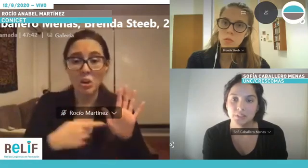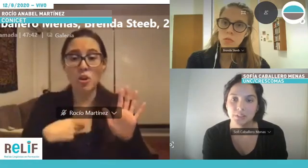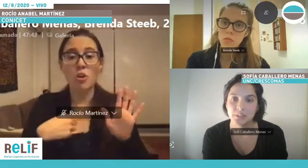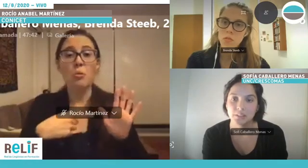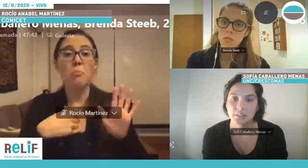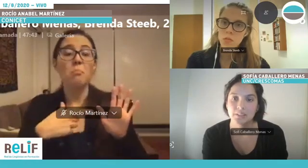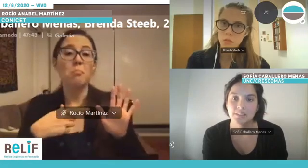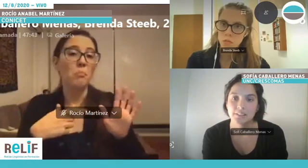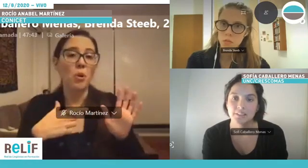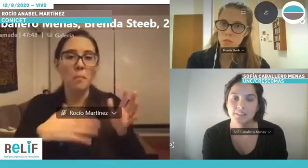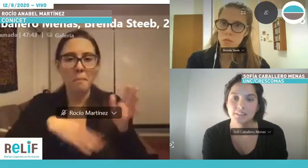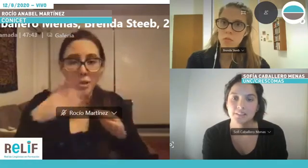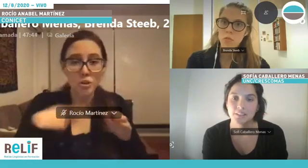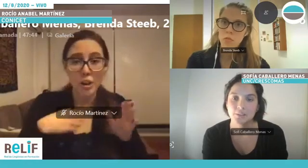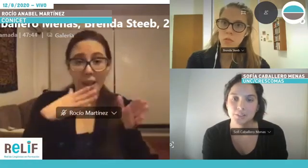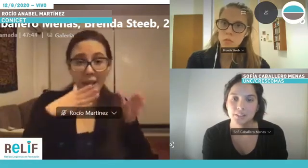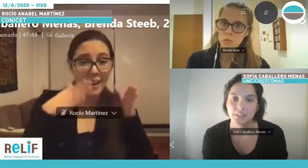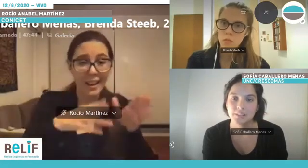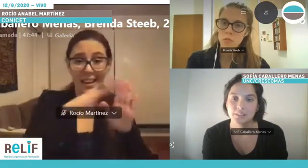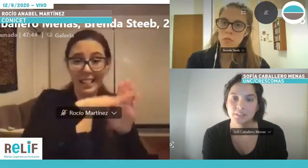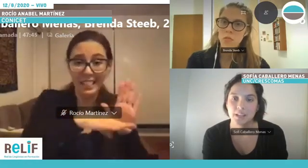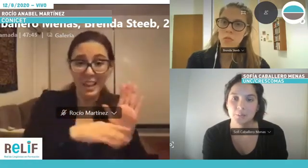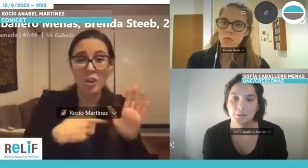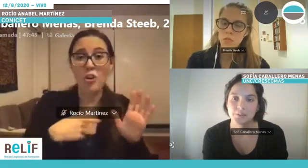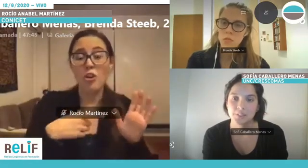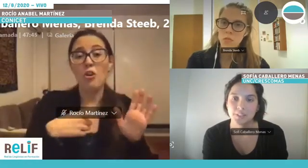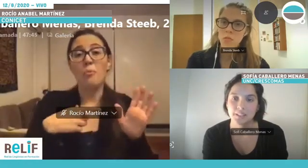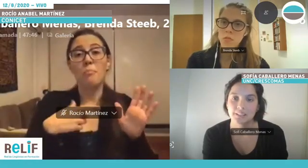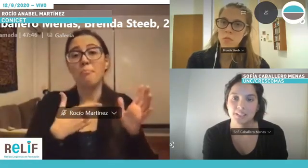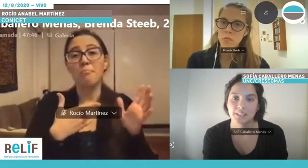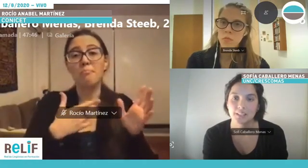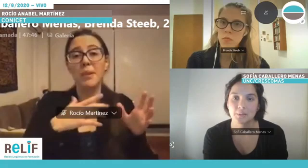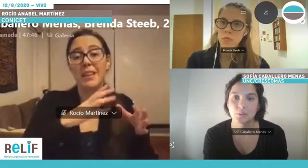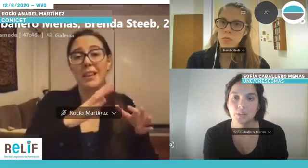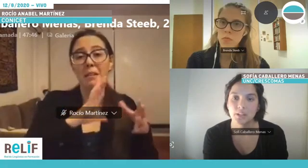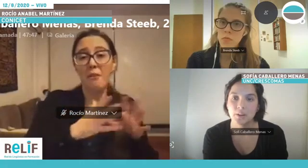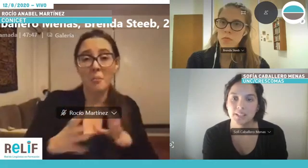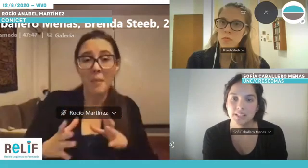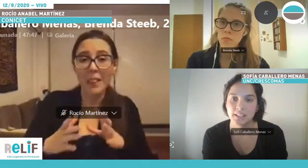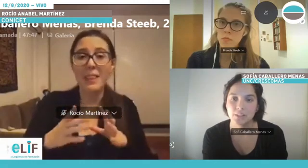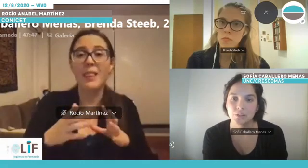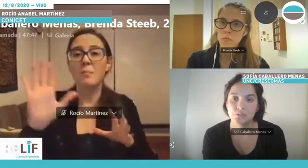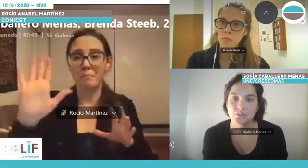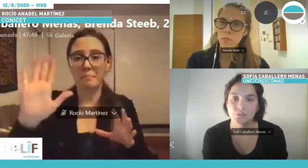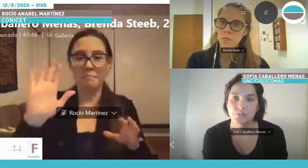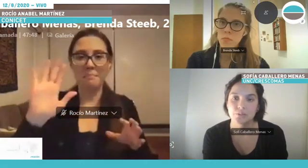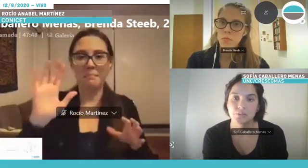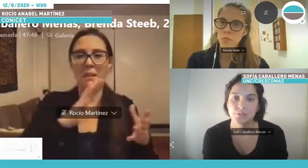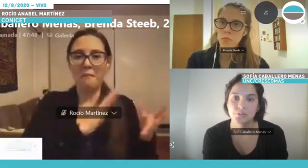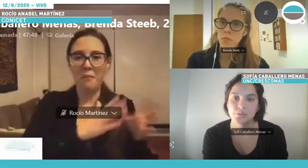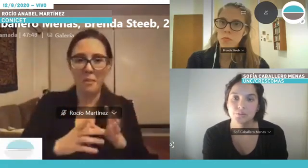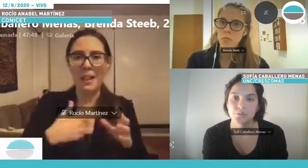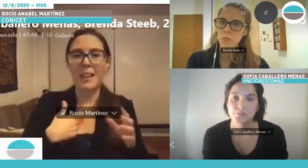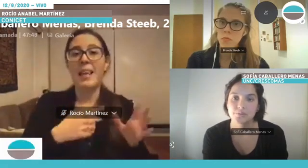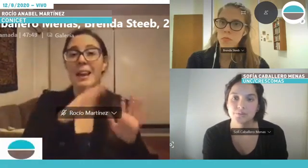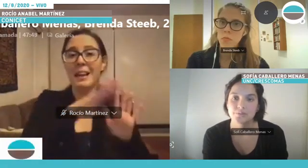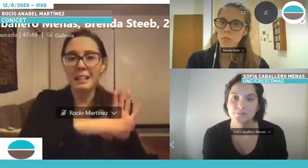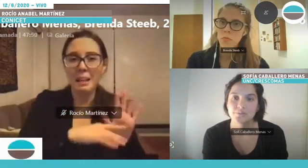investigación, sí o sí, digamos, tiene que estar vinculado a criterios.